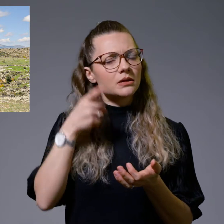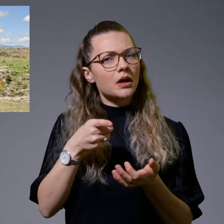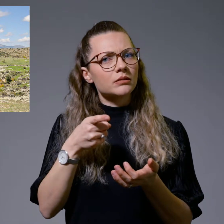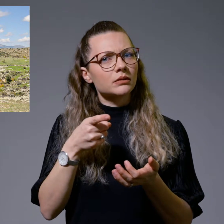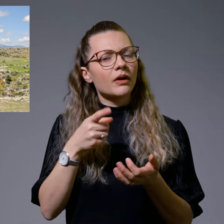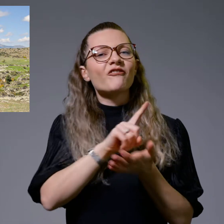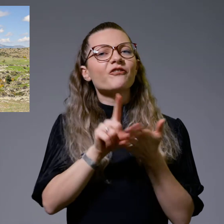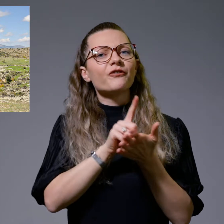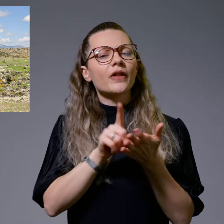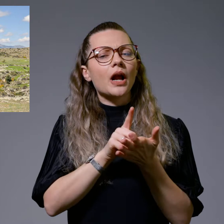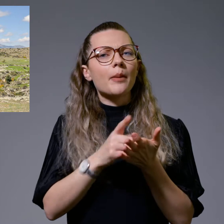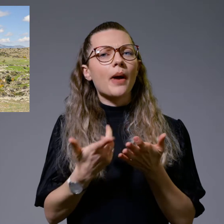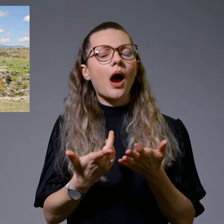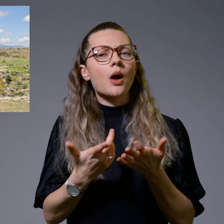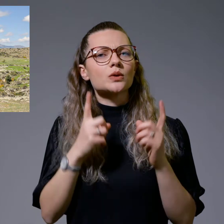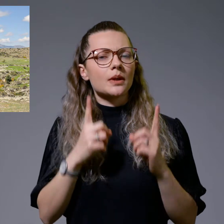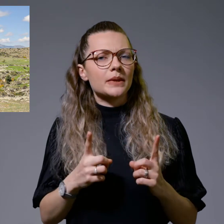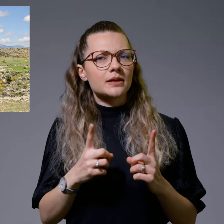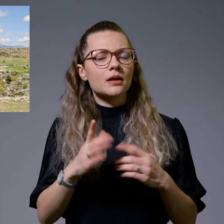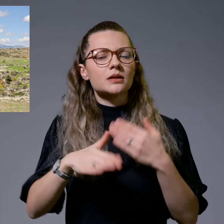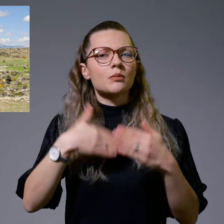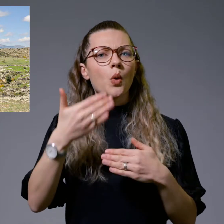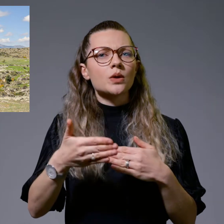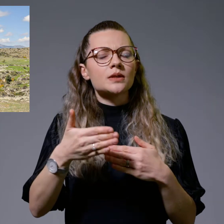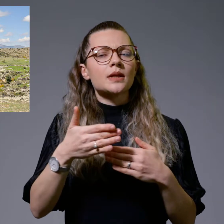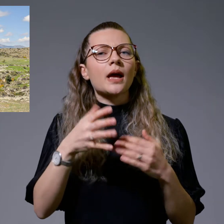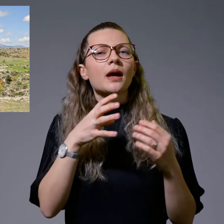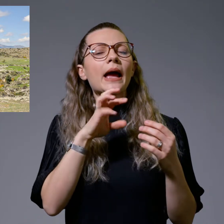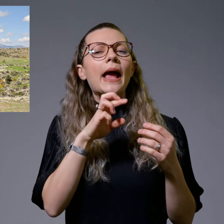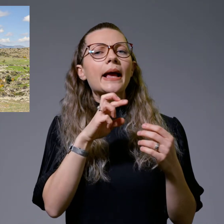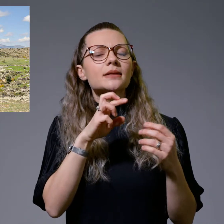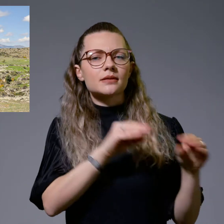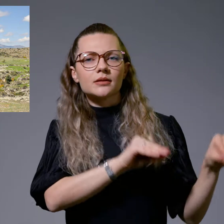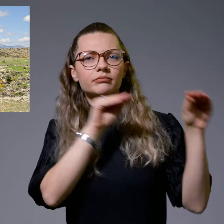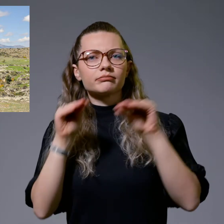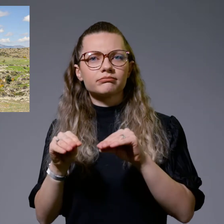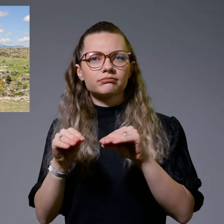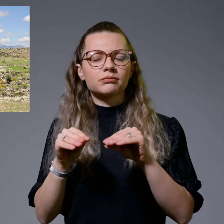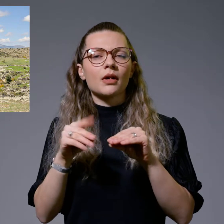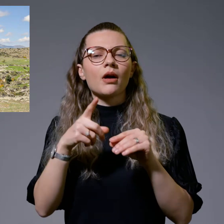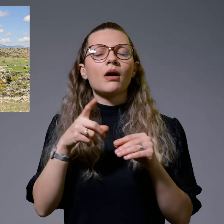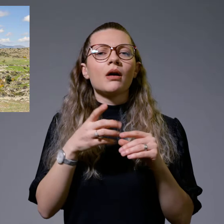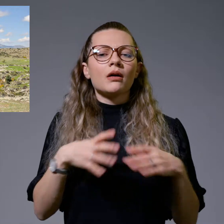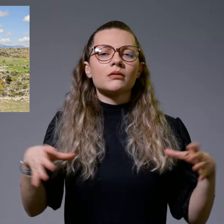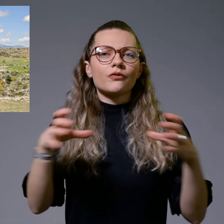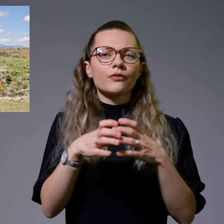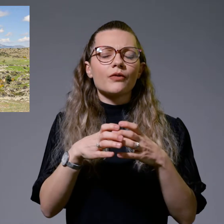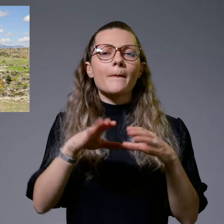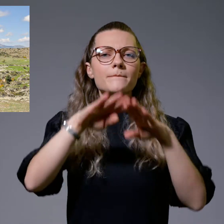на стабилизација после егејските преселби и формирање на палеобалканските народи и